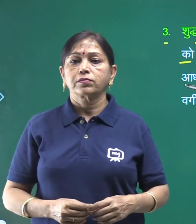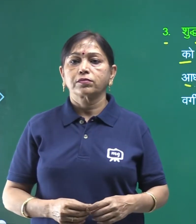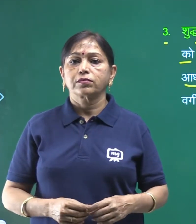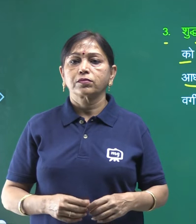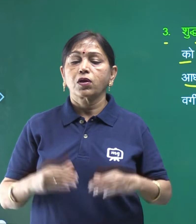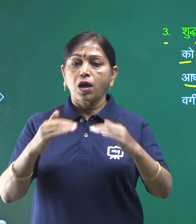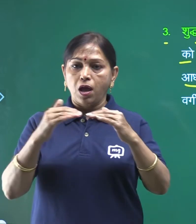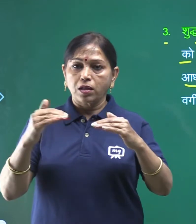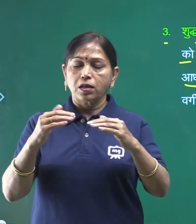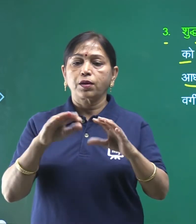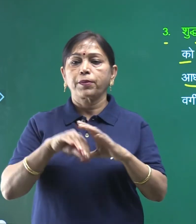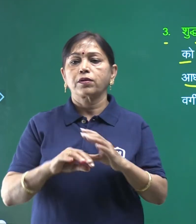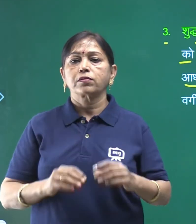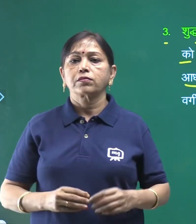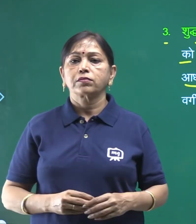आधार पर